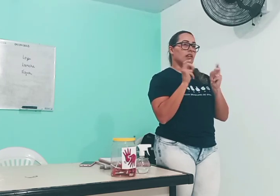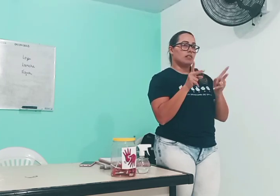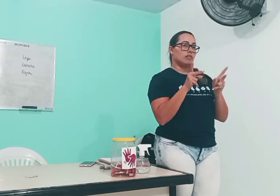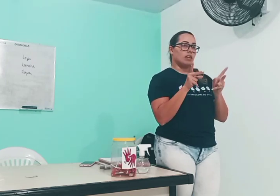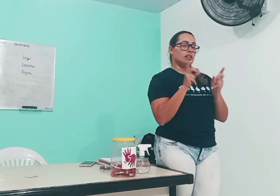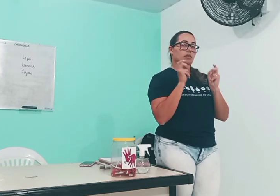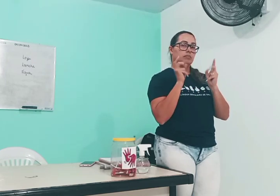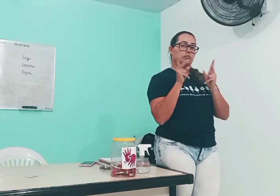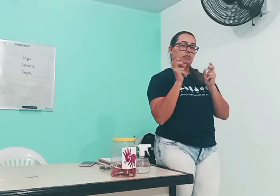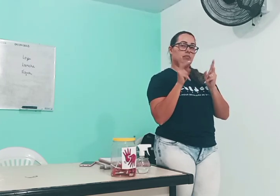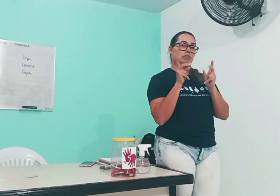Vender.